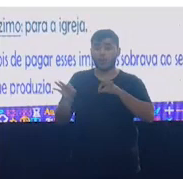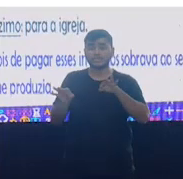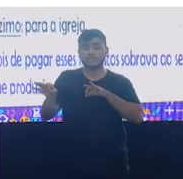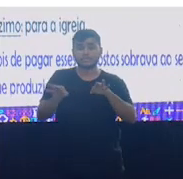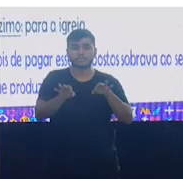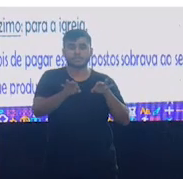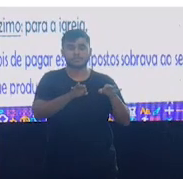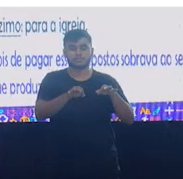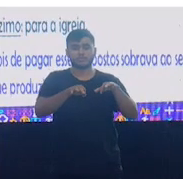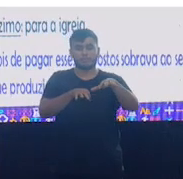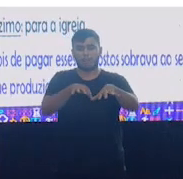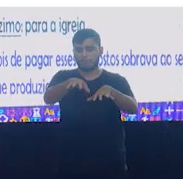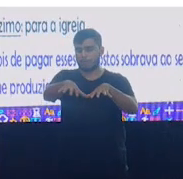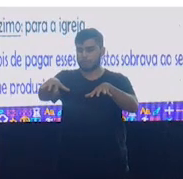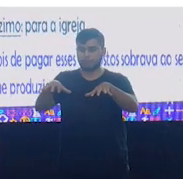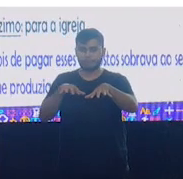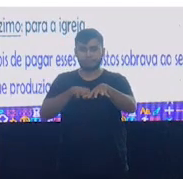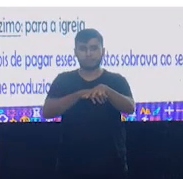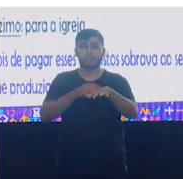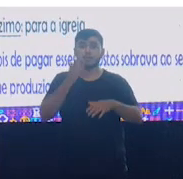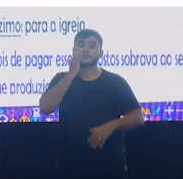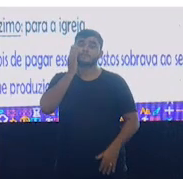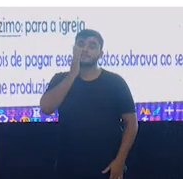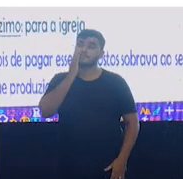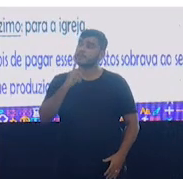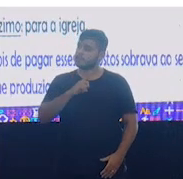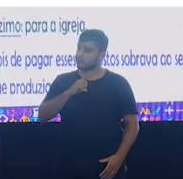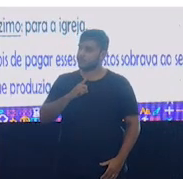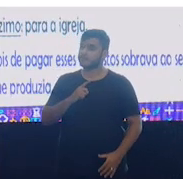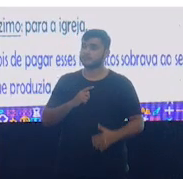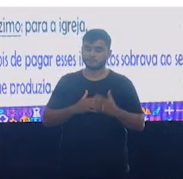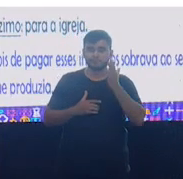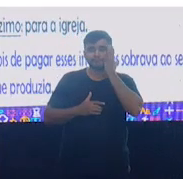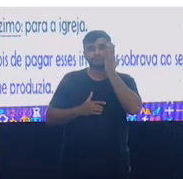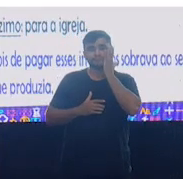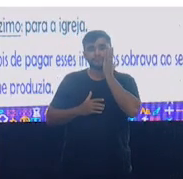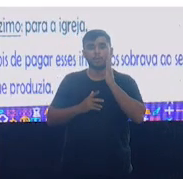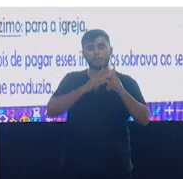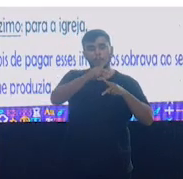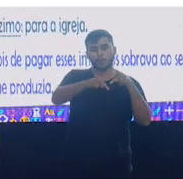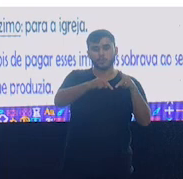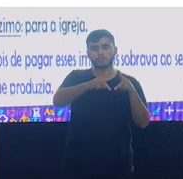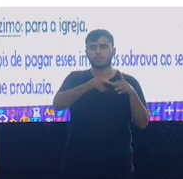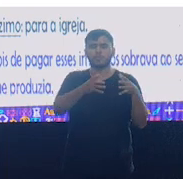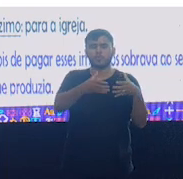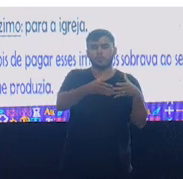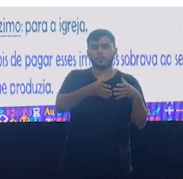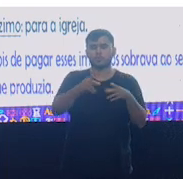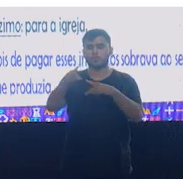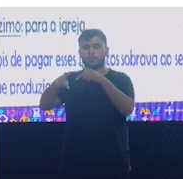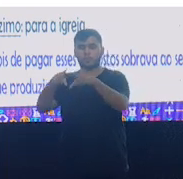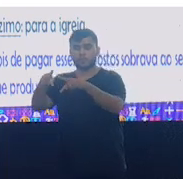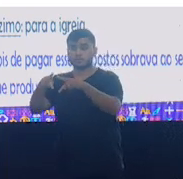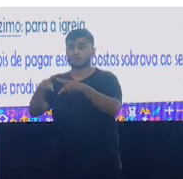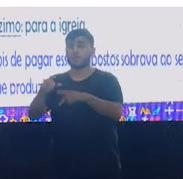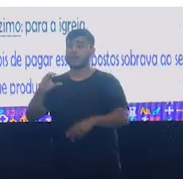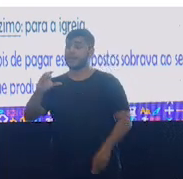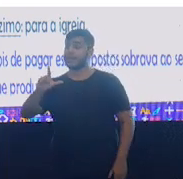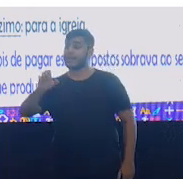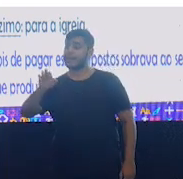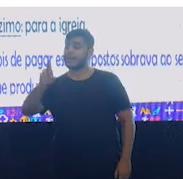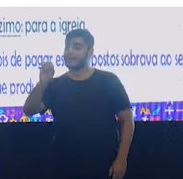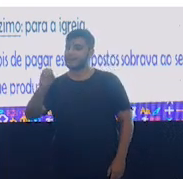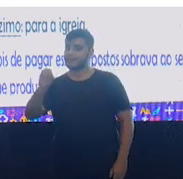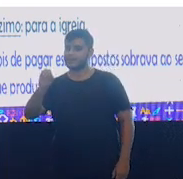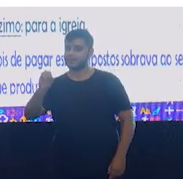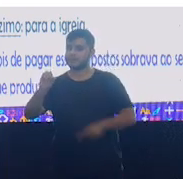sociedade feudal se organizava em dois grandes nichos. Aliás, três. O clero, que eram